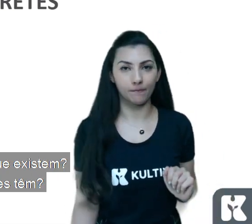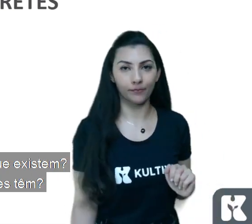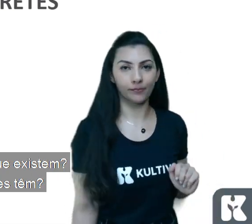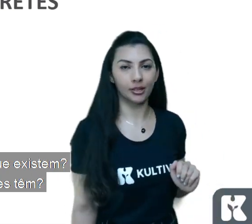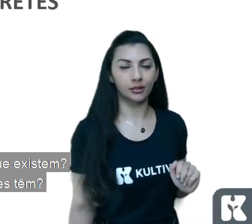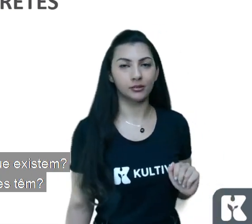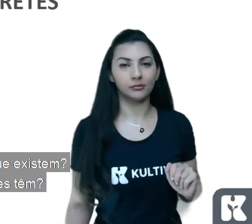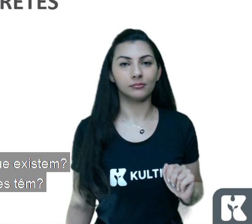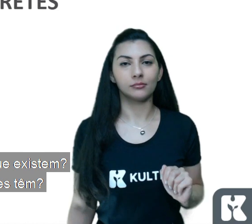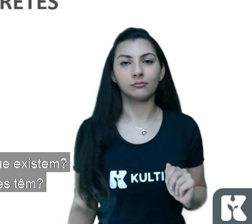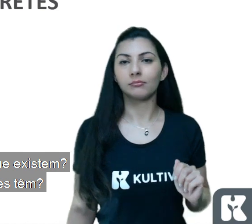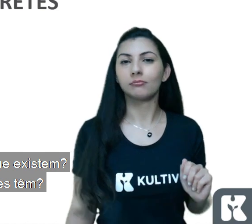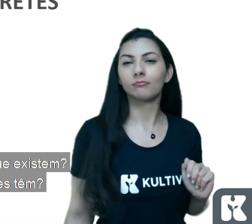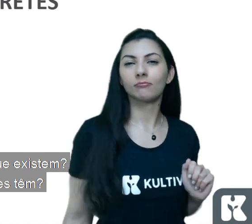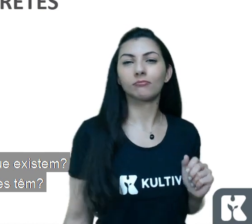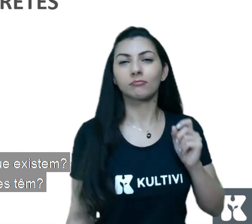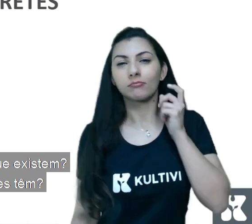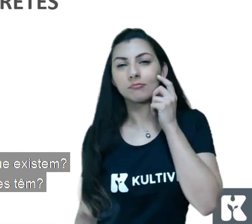existem?